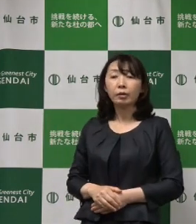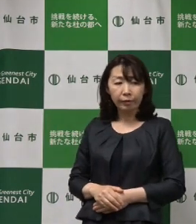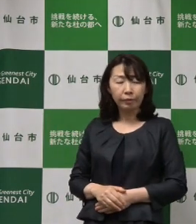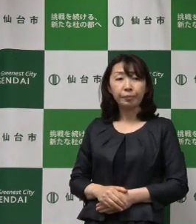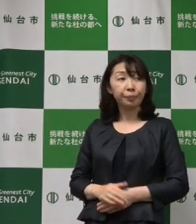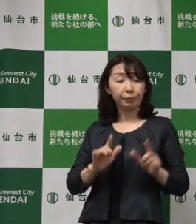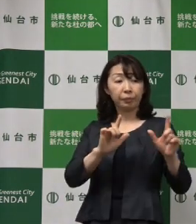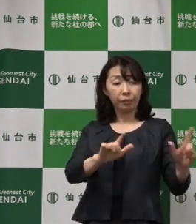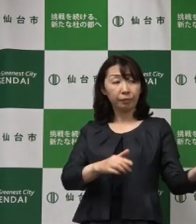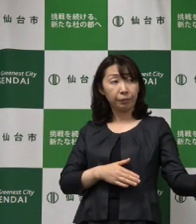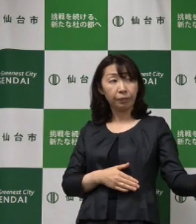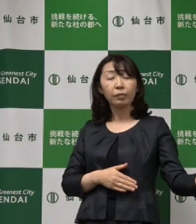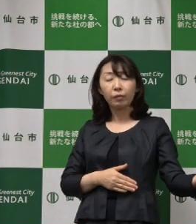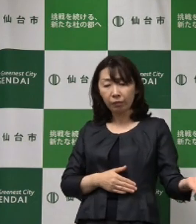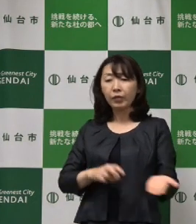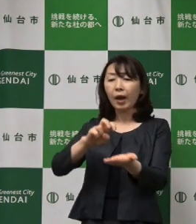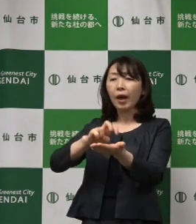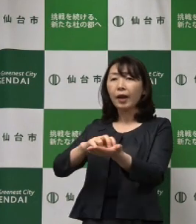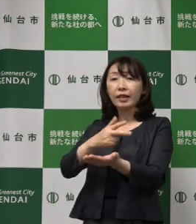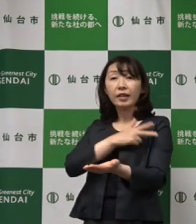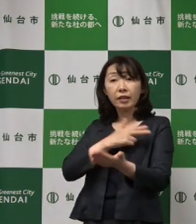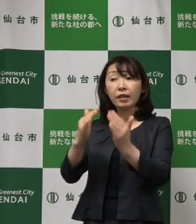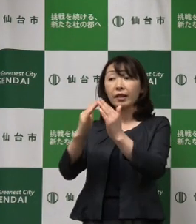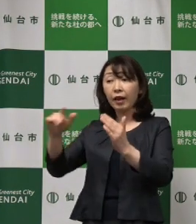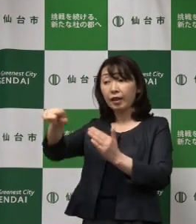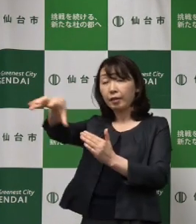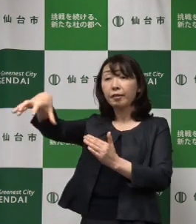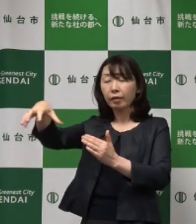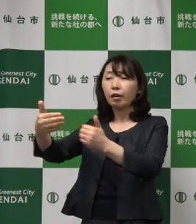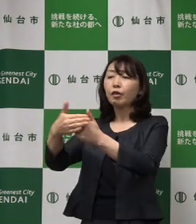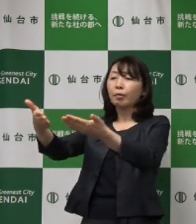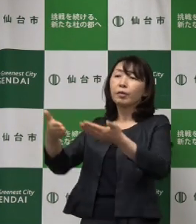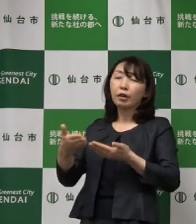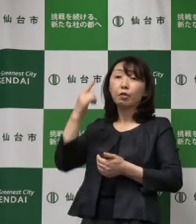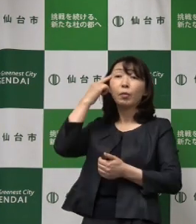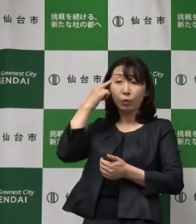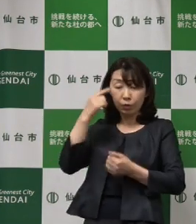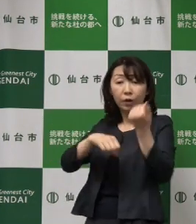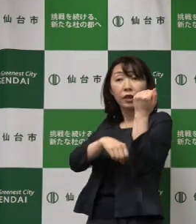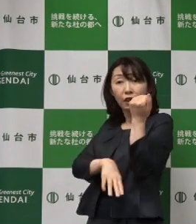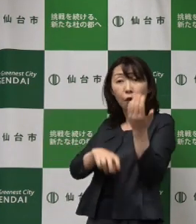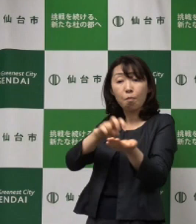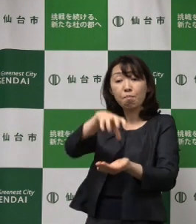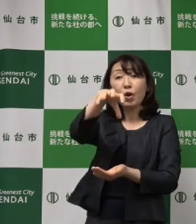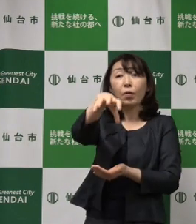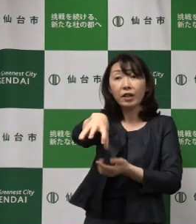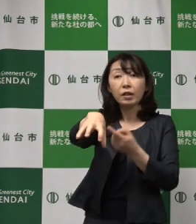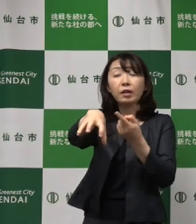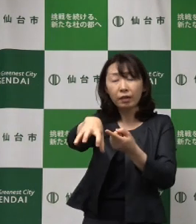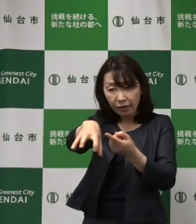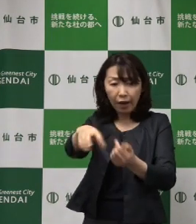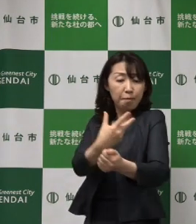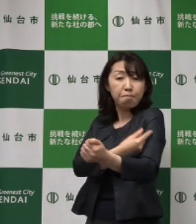分医師会の中でもいろいろとご協力をいただいているんだと思います。基本的にはクリニックで接種が可能な